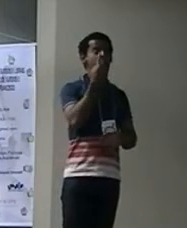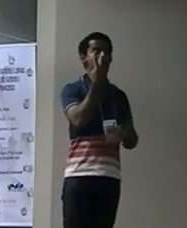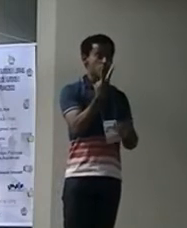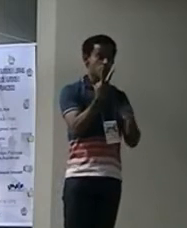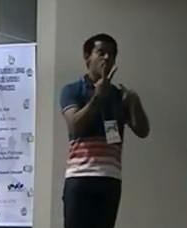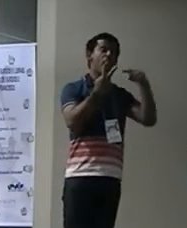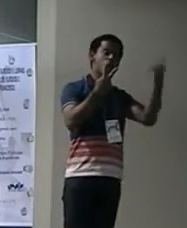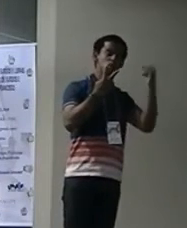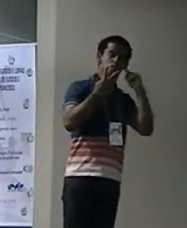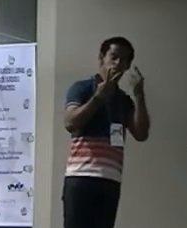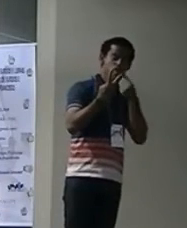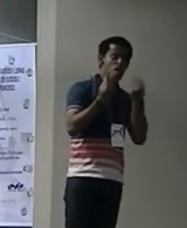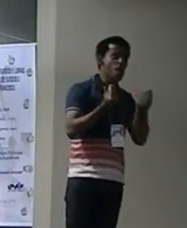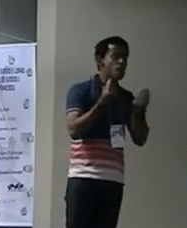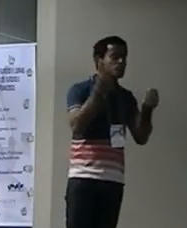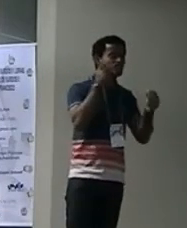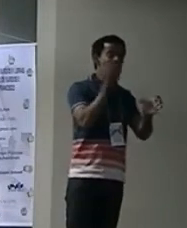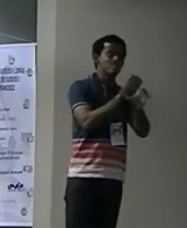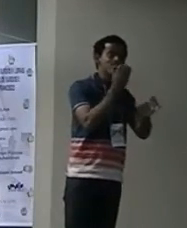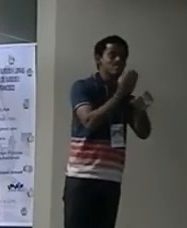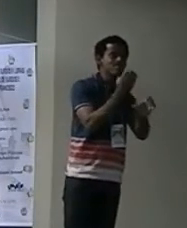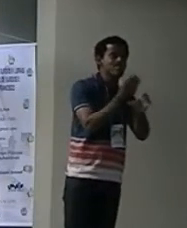Aí depois nasceu outro surdo.